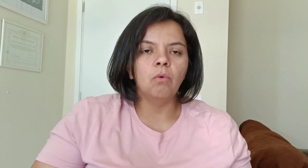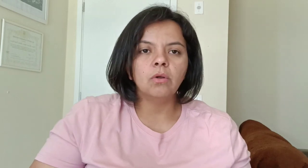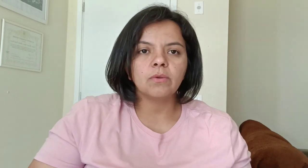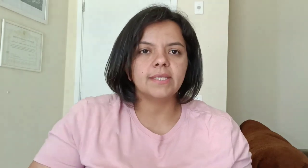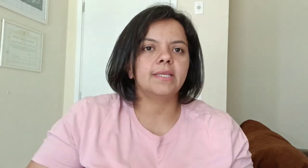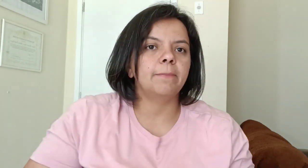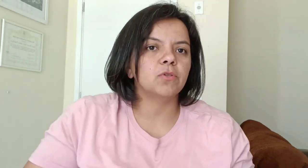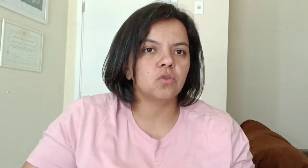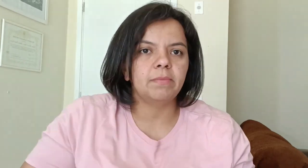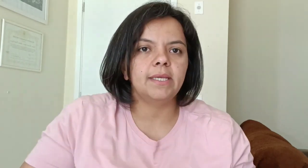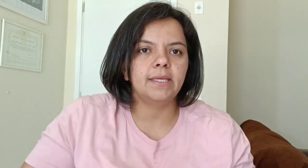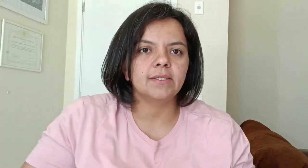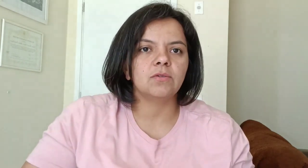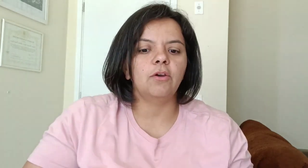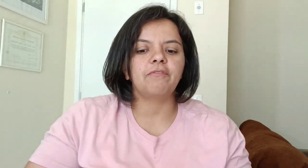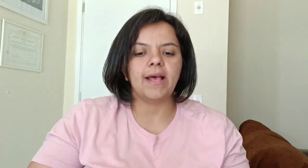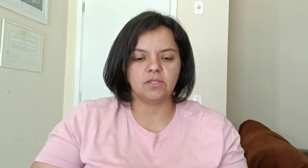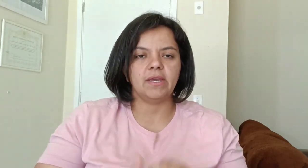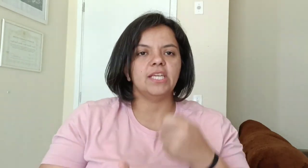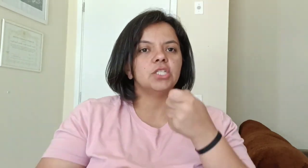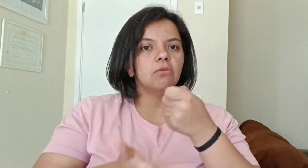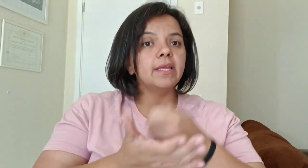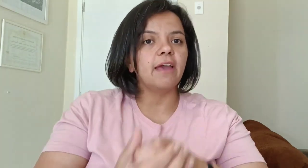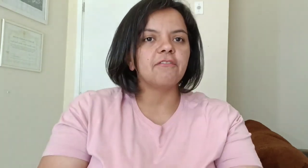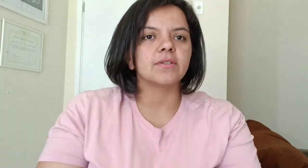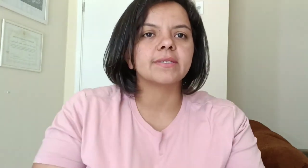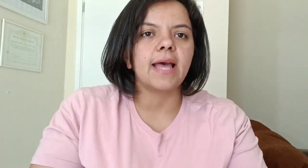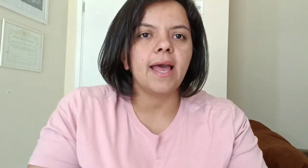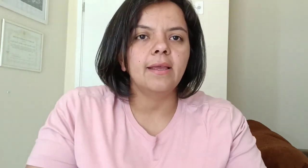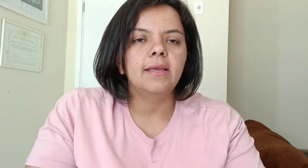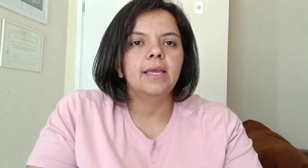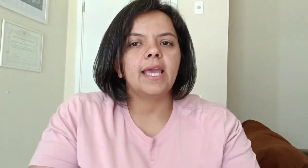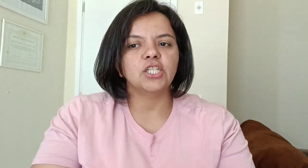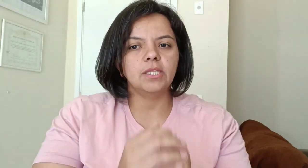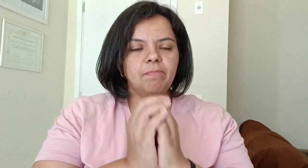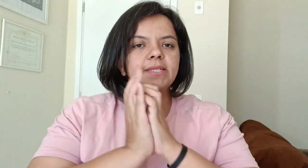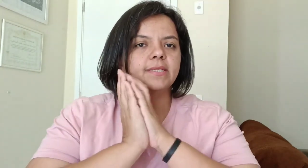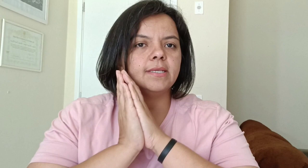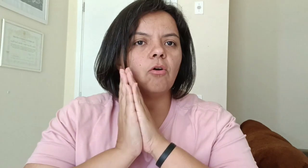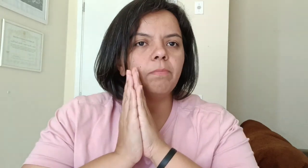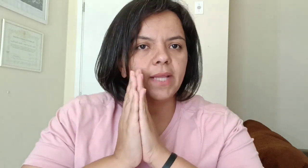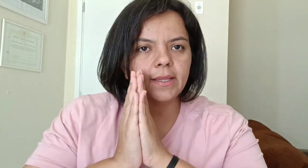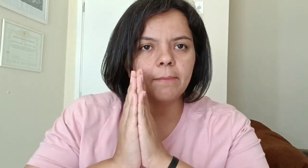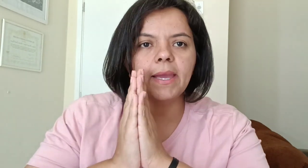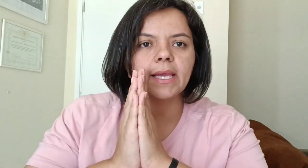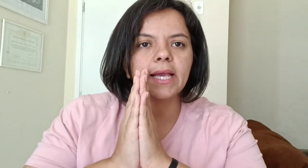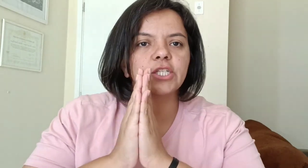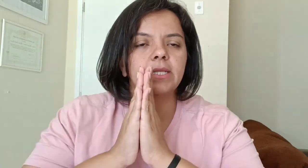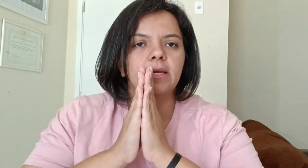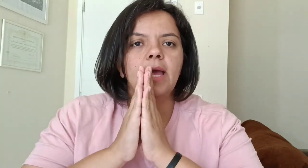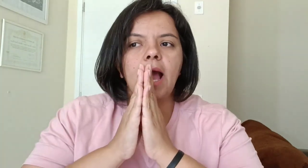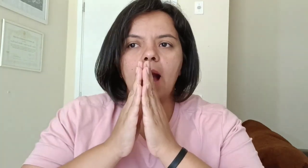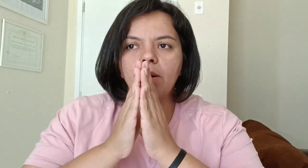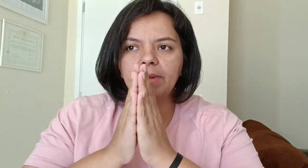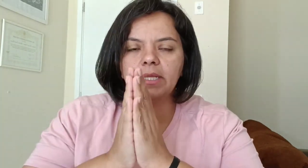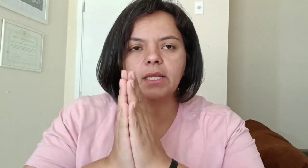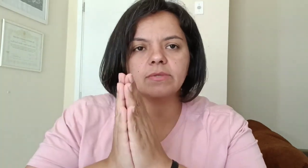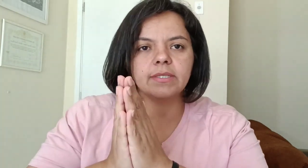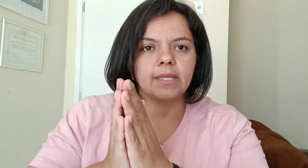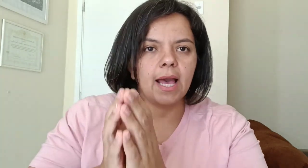outro exemplo sobre isso, e eu faço questão de reforçar, que a gente precisa compreender bem, que a gente, ao aprender um